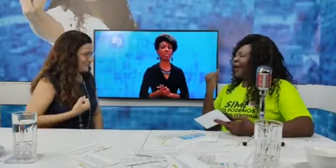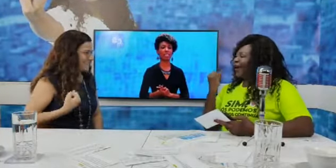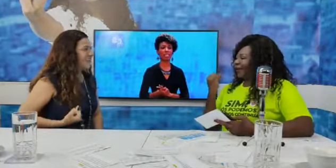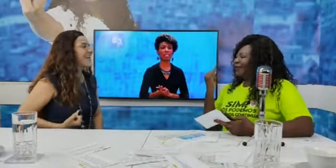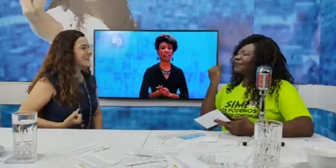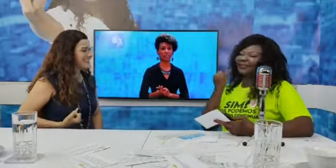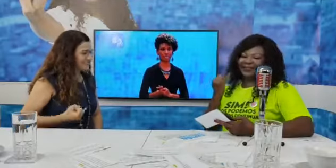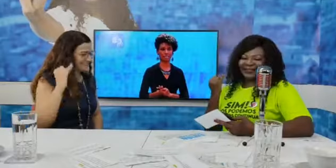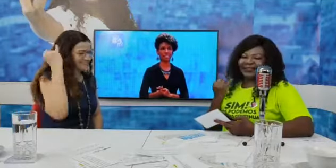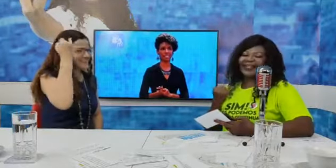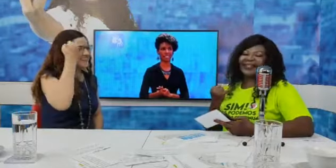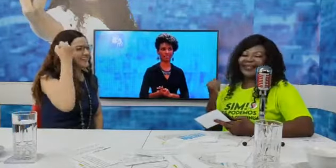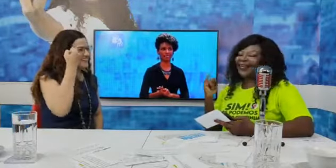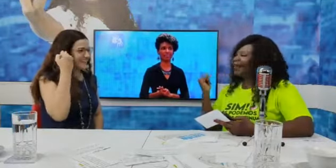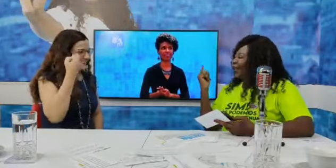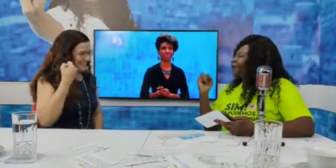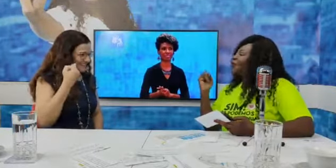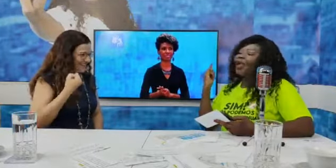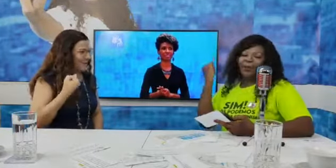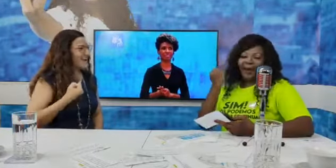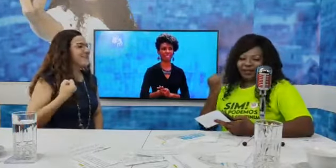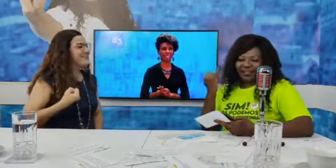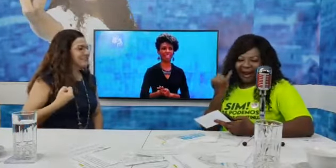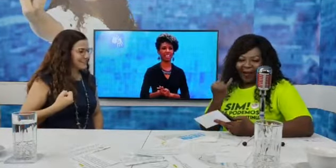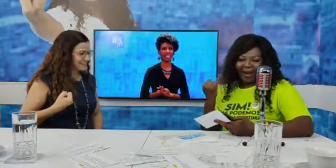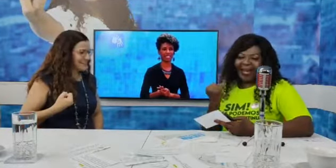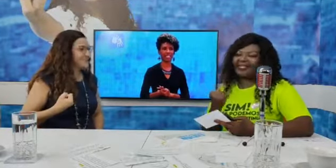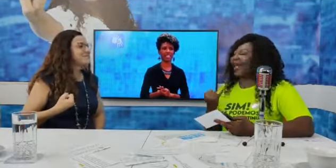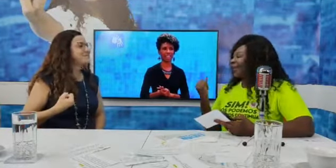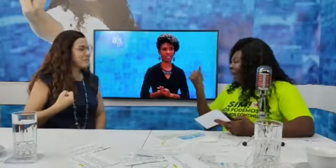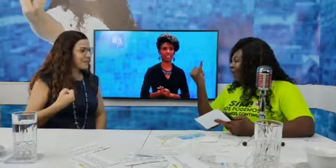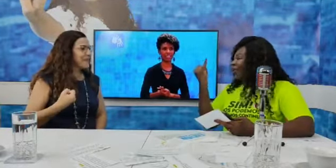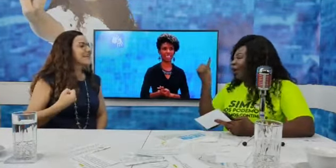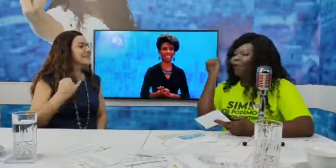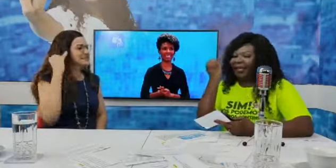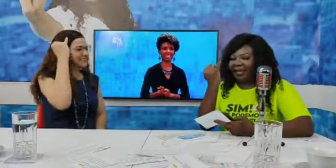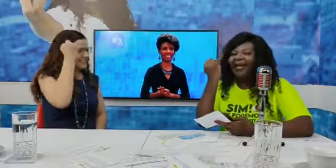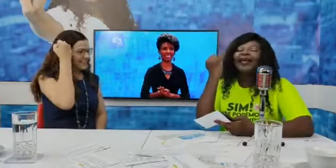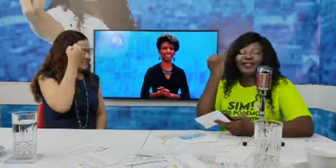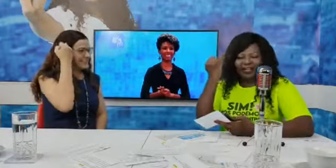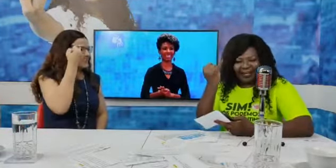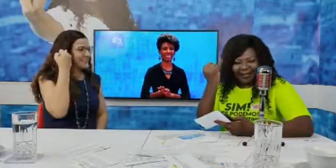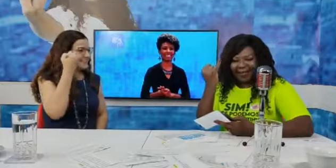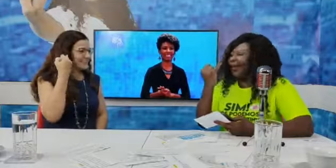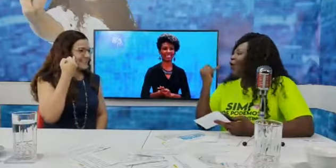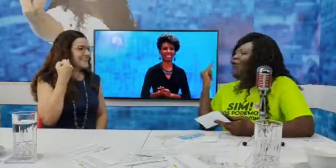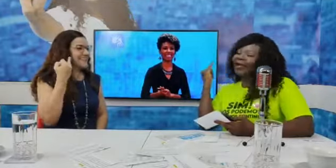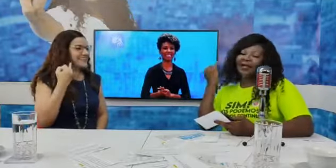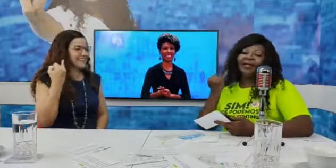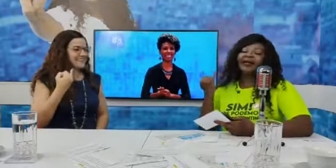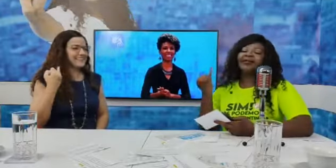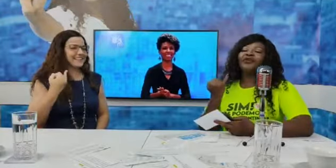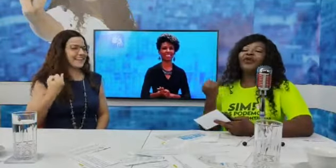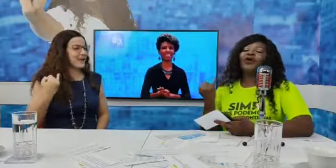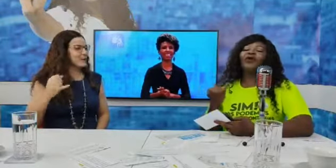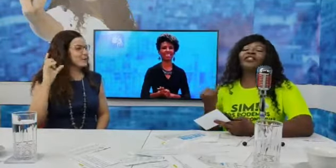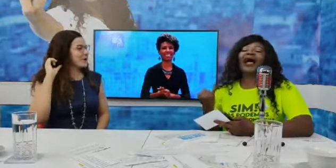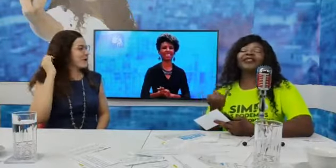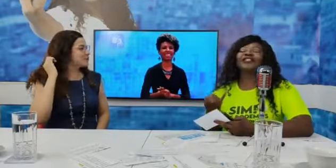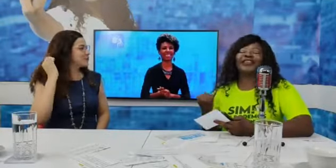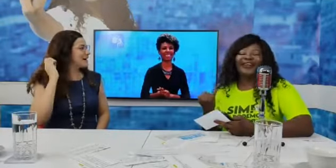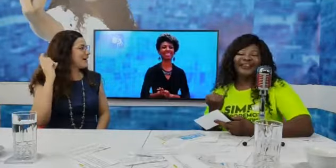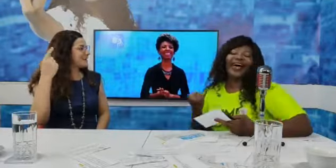Irelda. Esse seria o seu sinal, Irelda. Meu sinal é esse. Aqui é o I de Irelda e